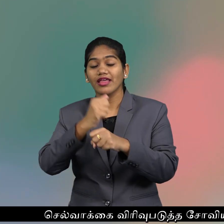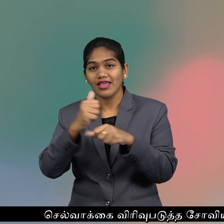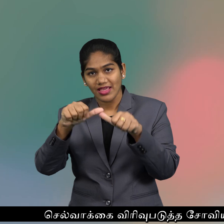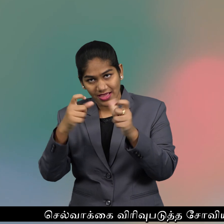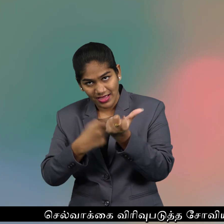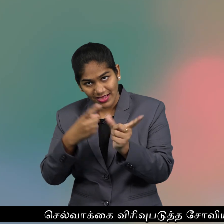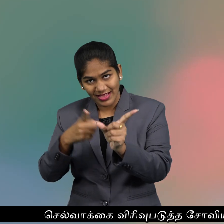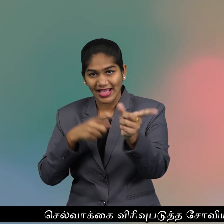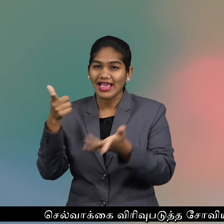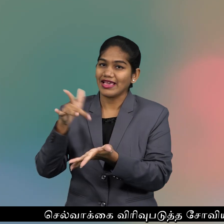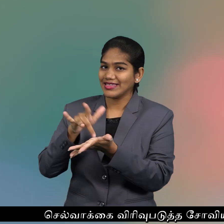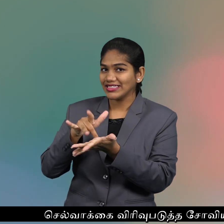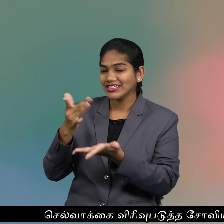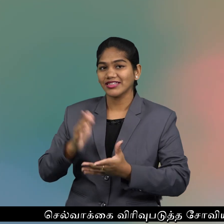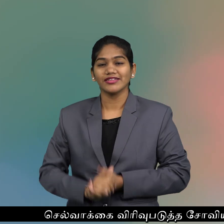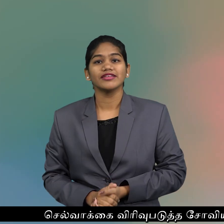பின்னர்